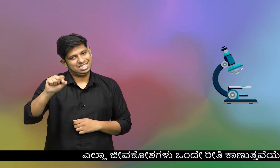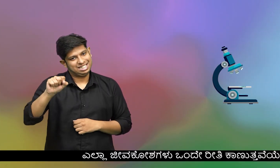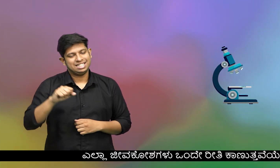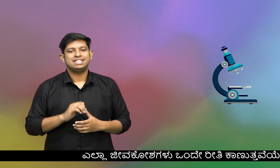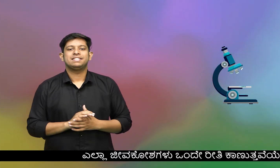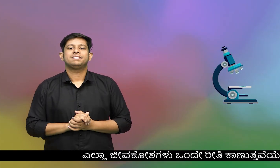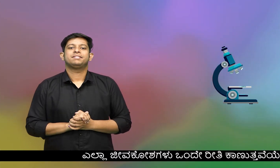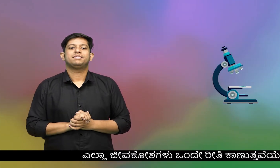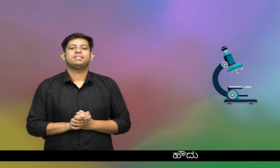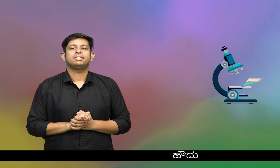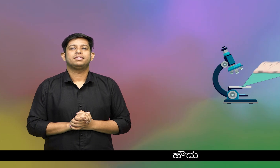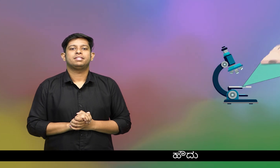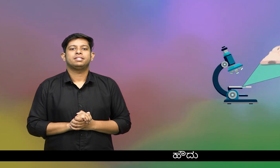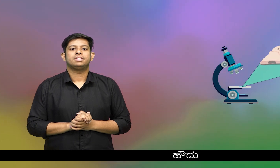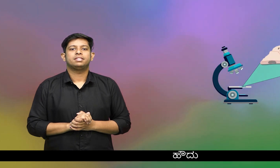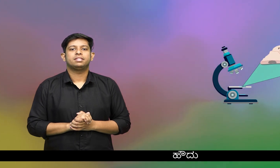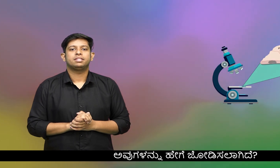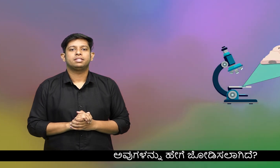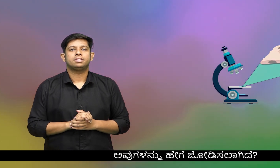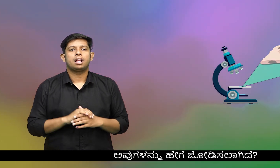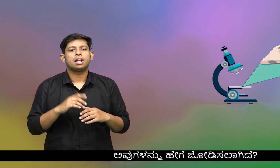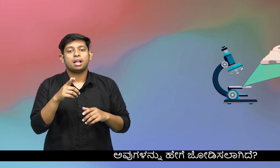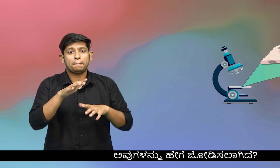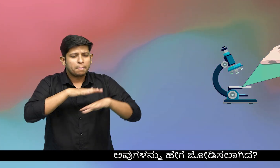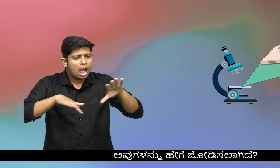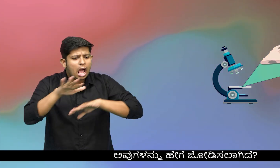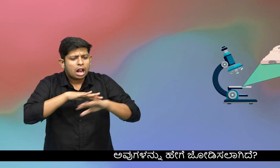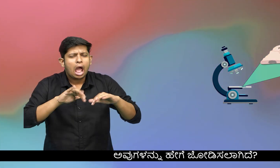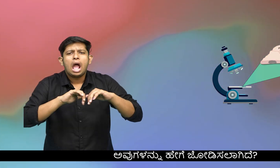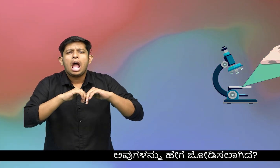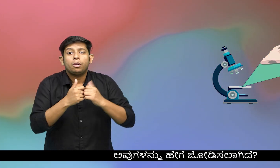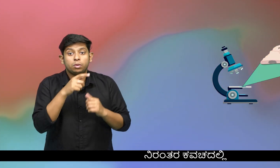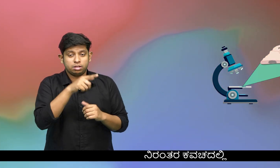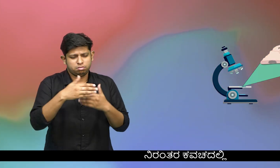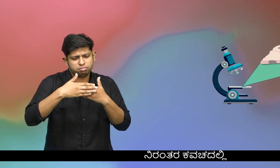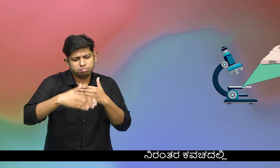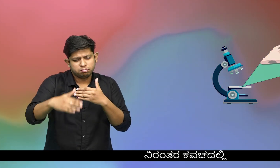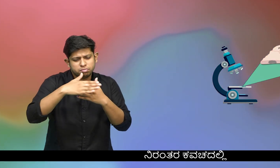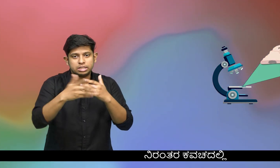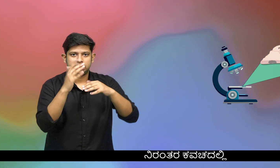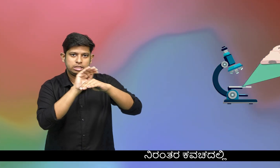ರೀತಿ ಕಾಣುತ್ತವೆಯೇ? ಹೌದು. ಅವುಗಳನ್ನು ಹೇಗೆ ಜೋಡಿಸಲಾಗಿದೆ? ನಿರಂತರ